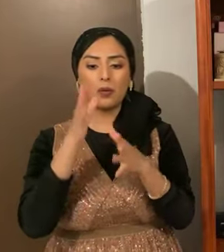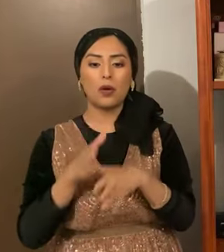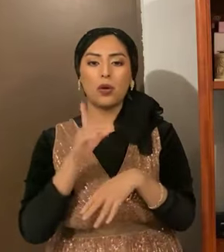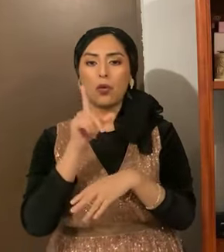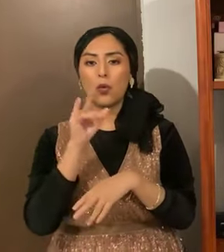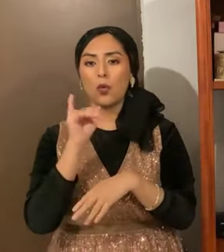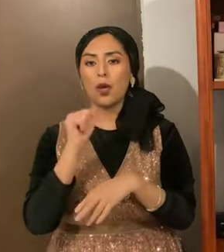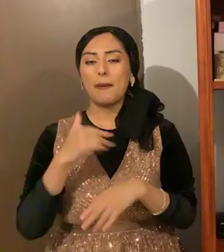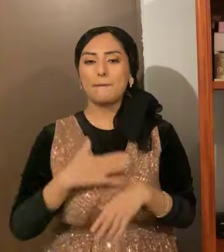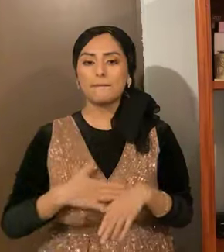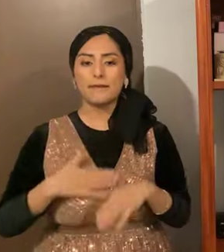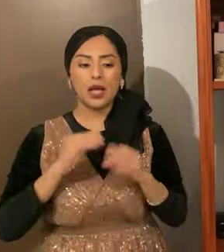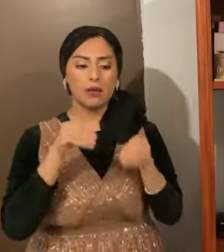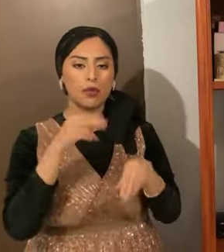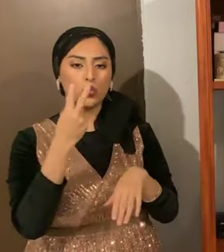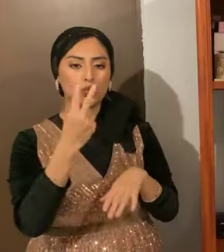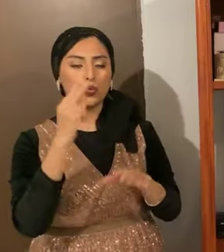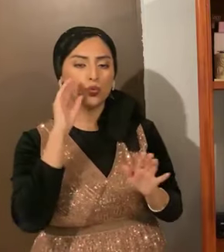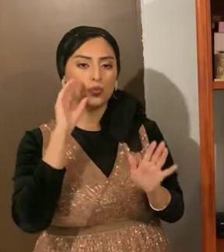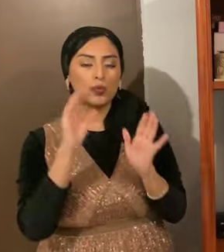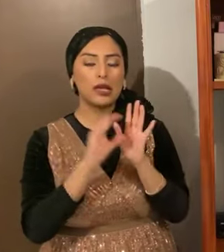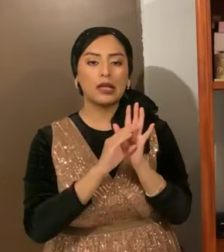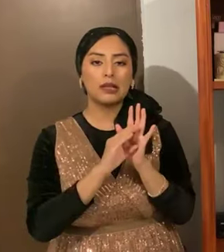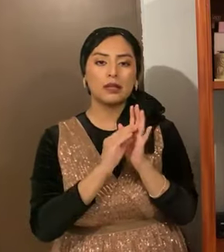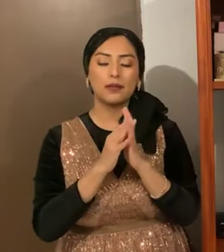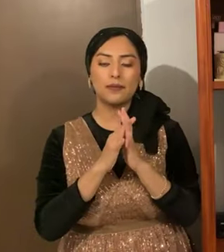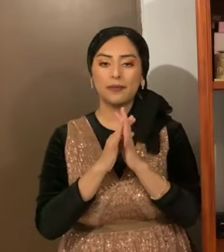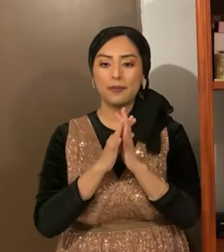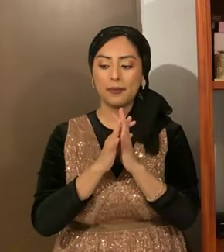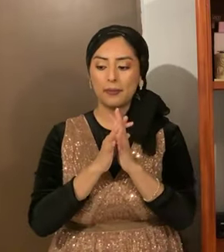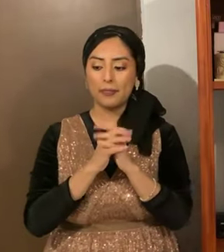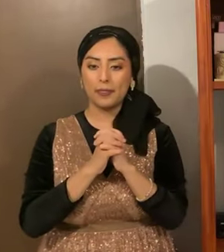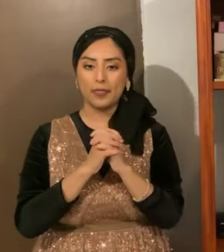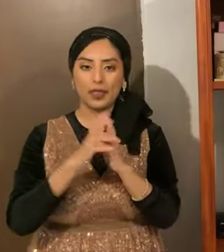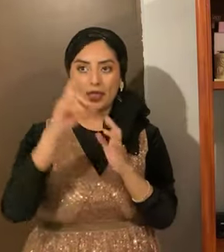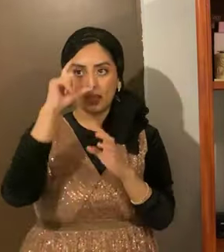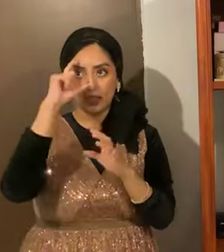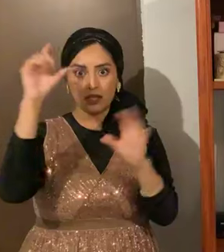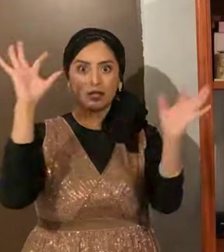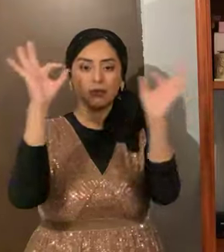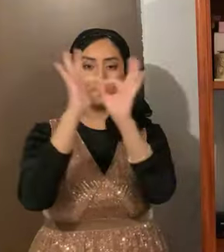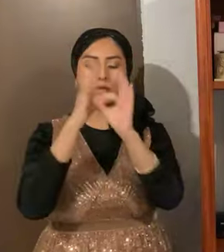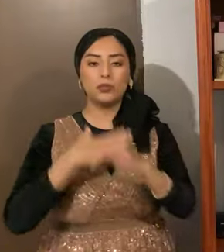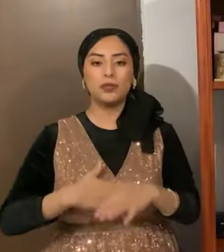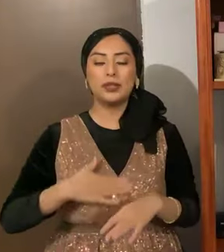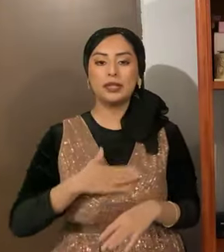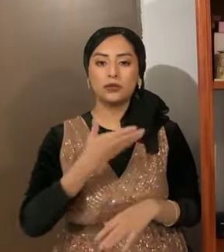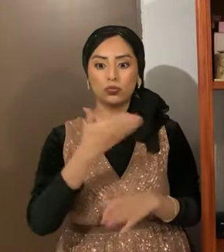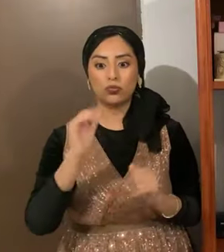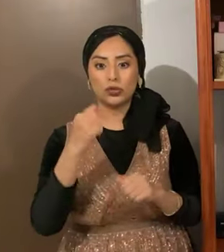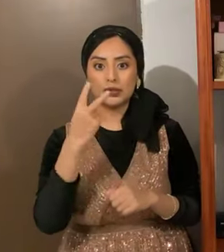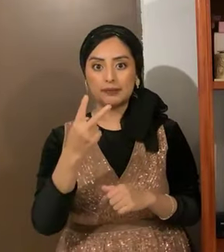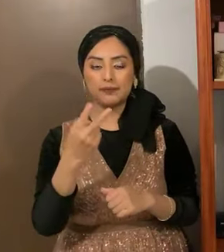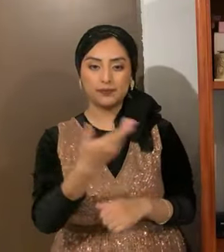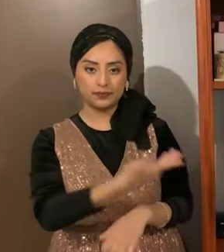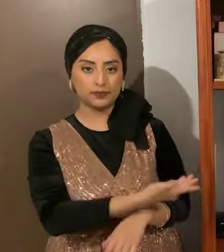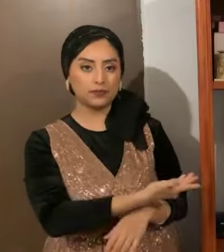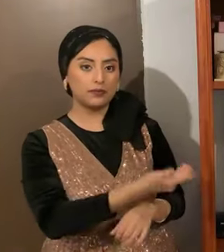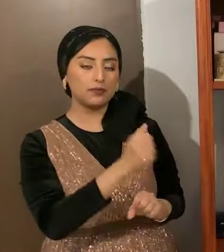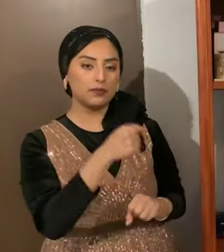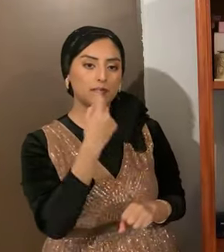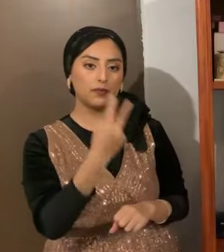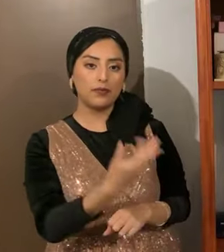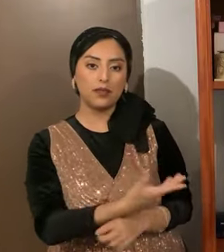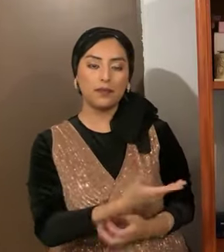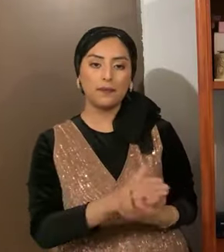que nos ponga las 2 diapositivas del eclipse para que ustedes vean. Ahí tenemos